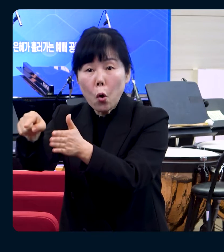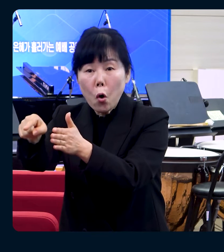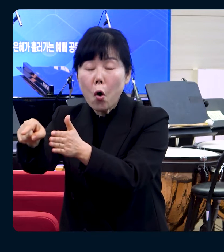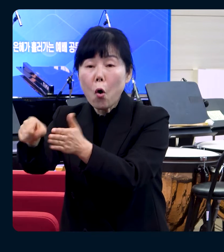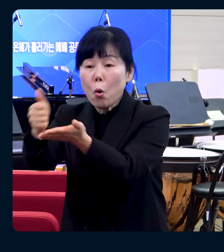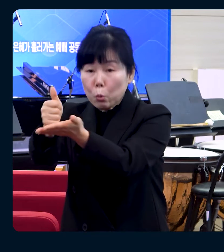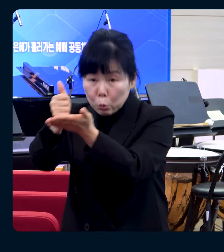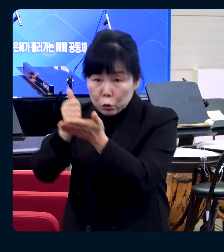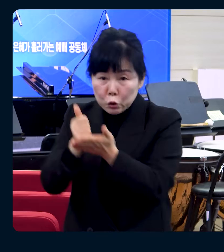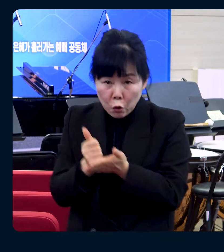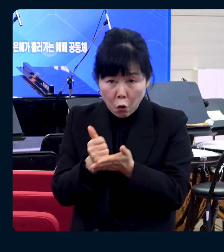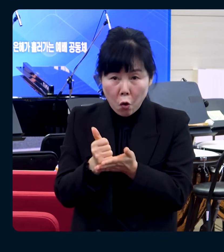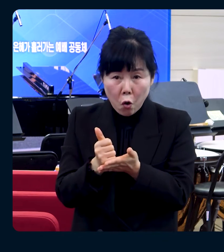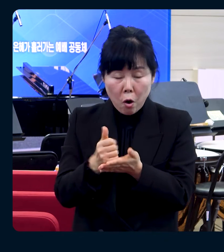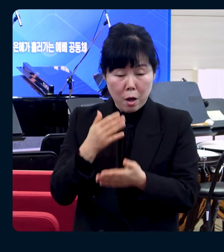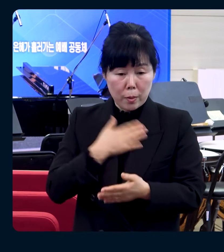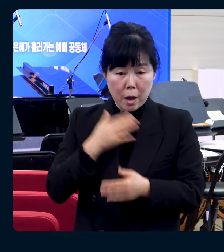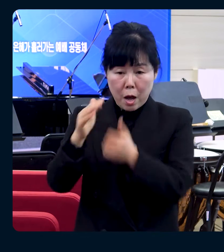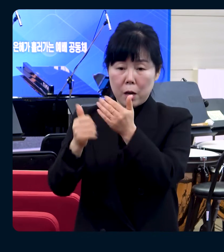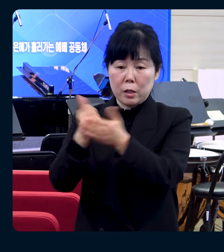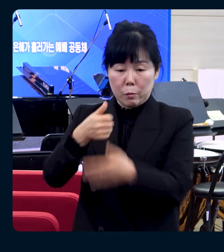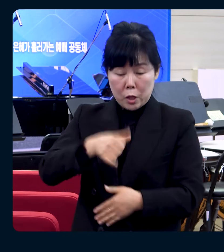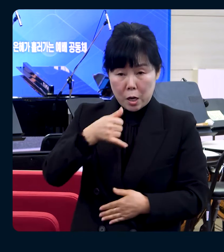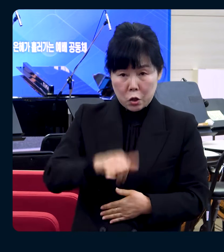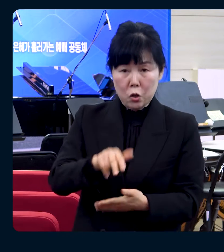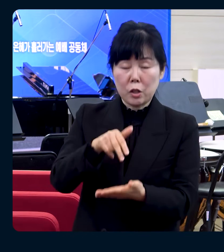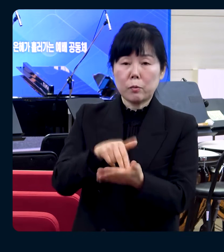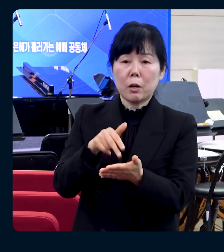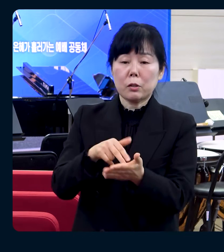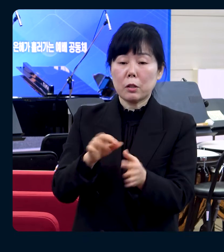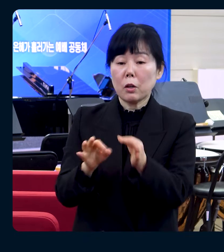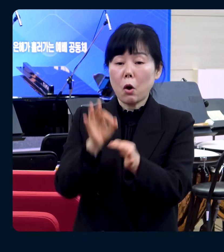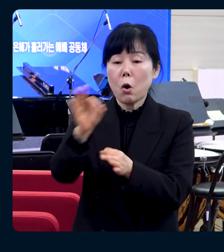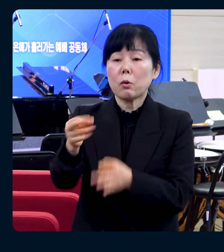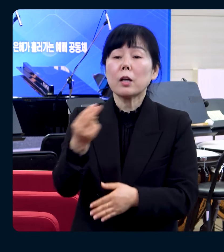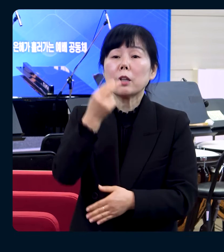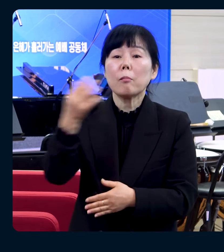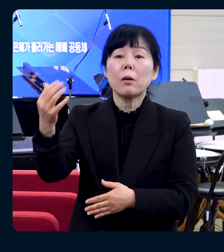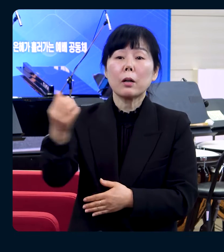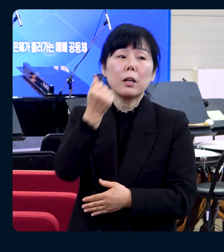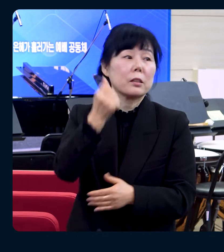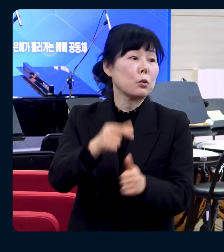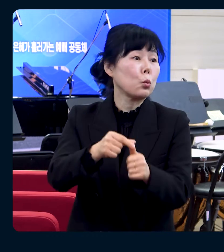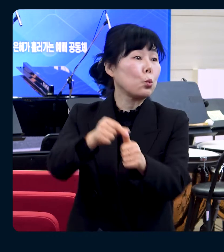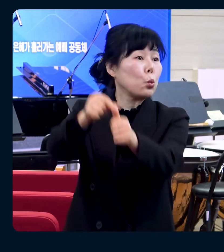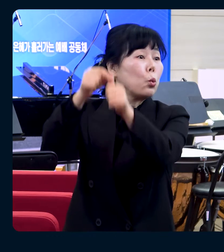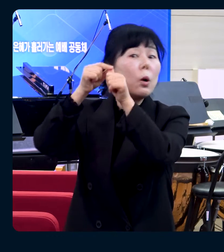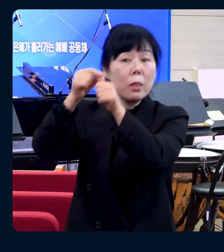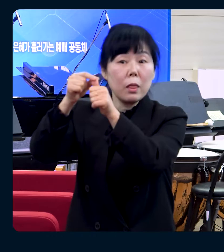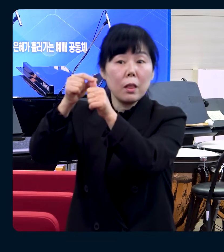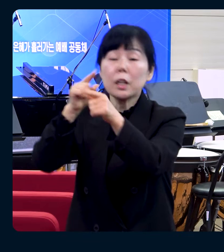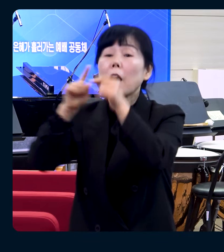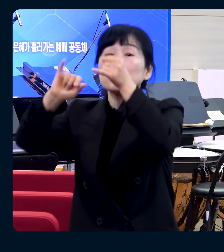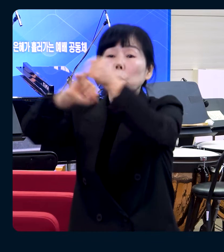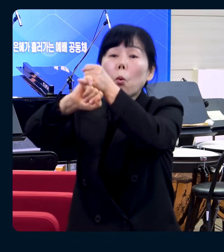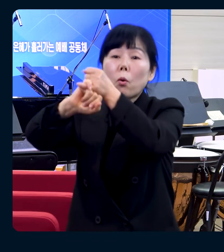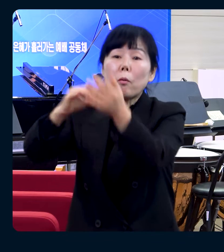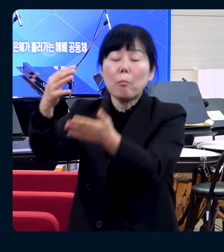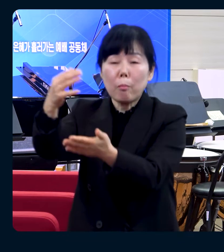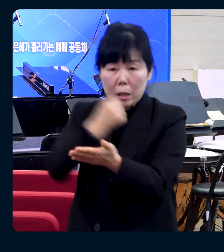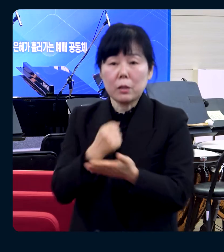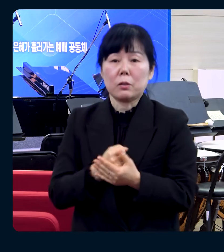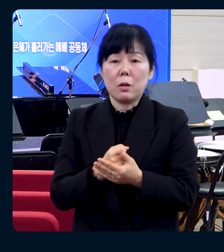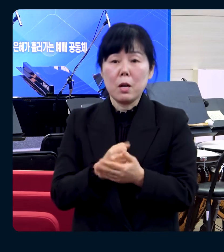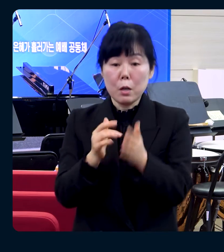믿고 고백함으로 하나님의 자녀가 되고 영생을 얻는 구원의 언약을 받고, 그렇게 시작되죠. 그렇죠?